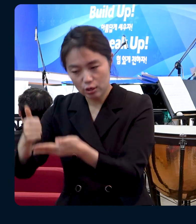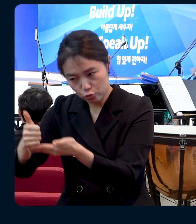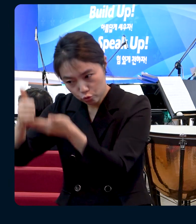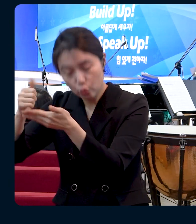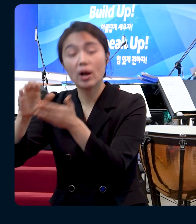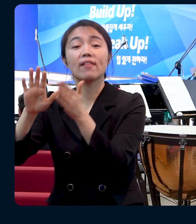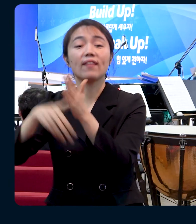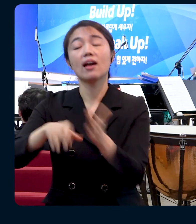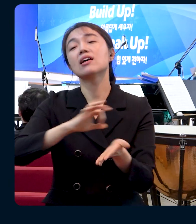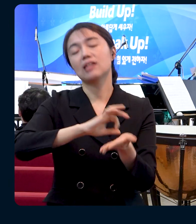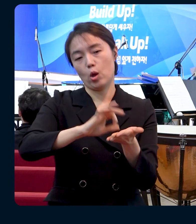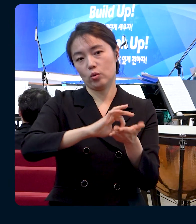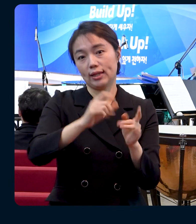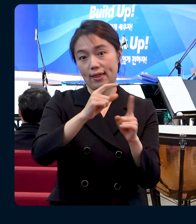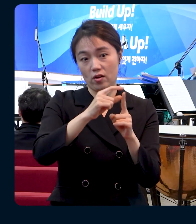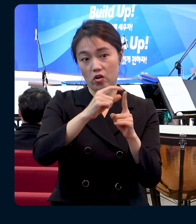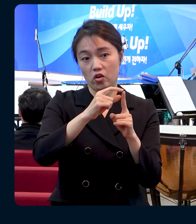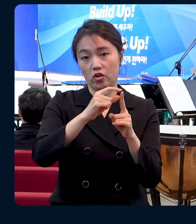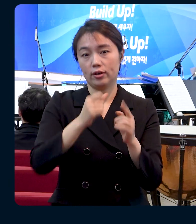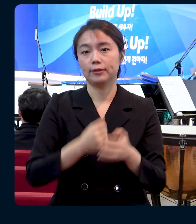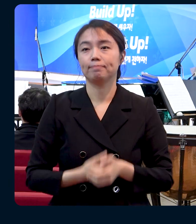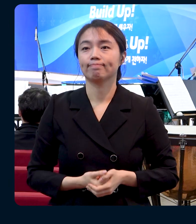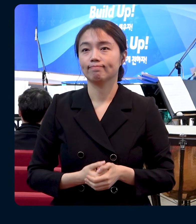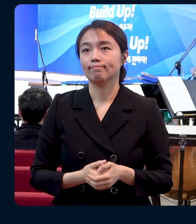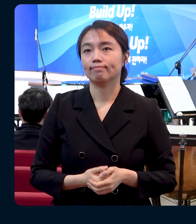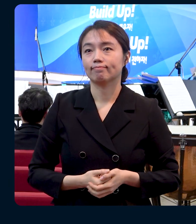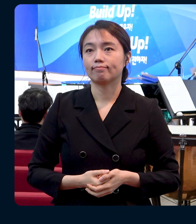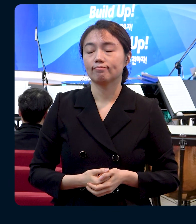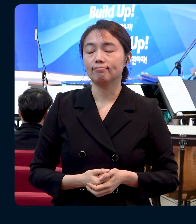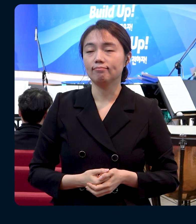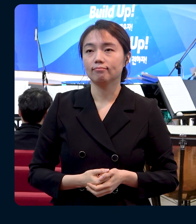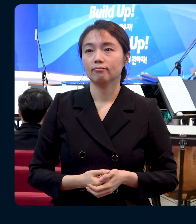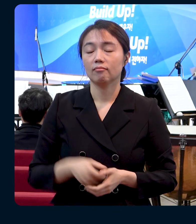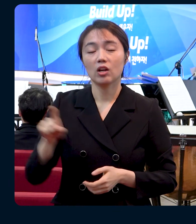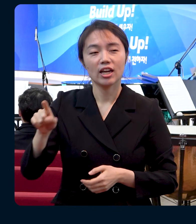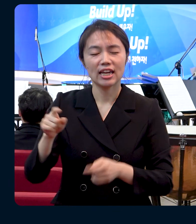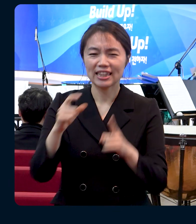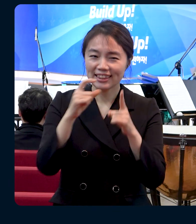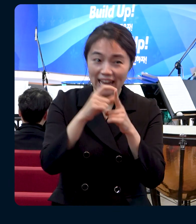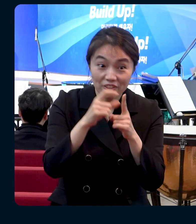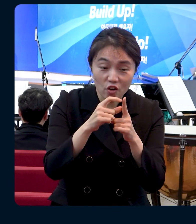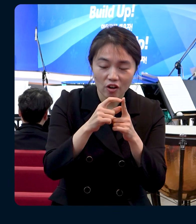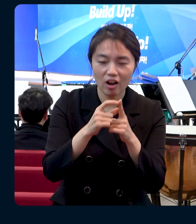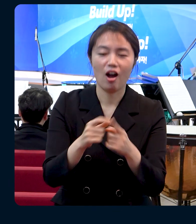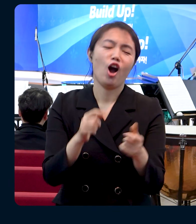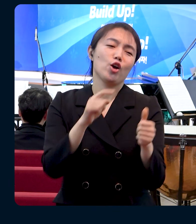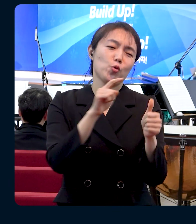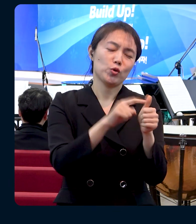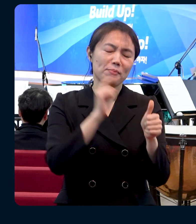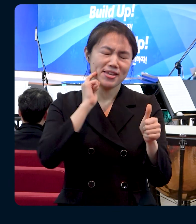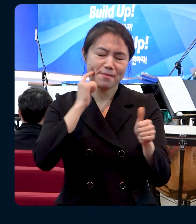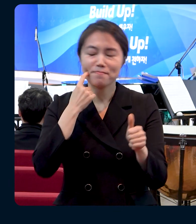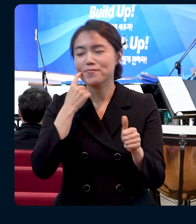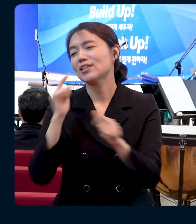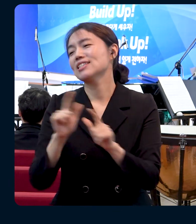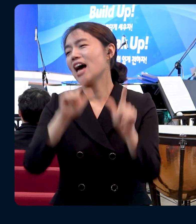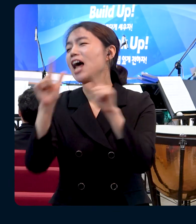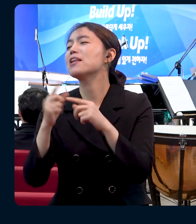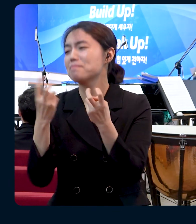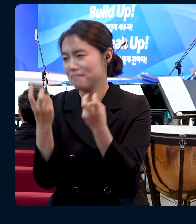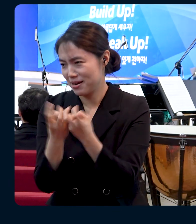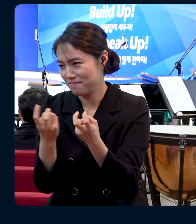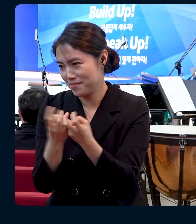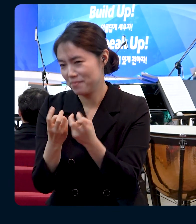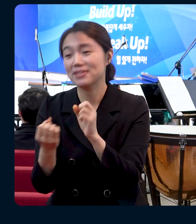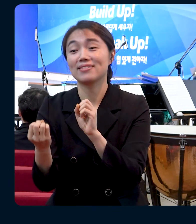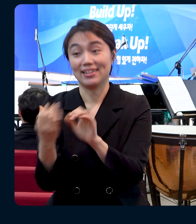다 샤라트란 단어예요. 예, 샤라트, 이게 답이에요. 이것이 요셉이 그렇게 엄청난